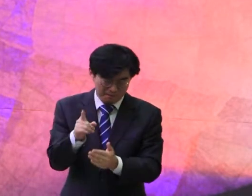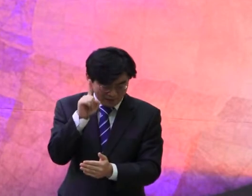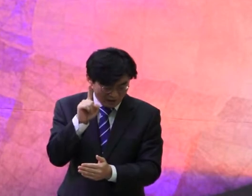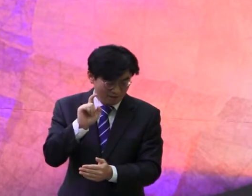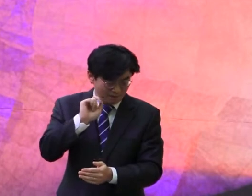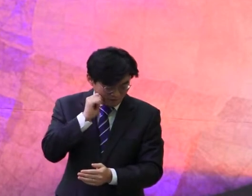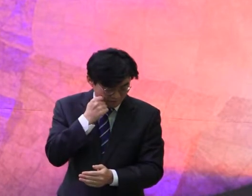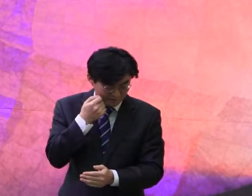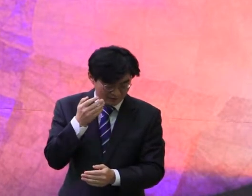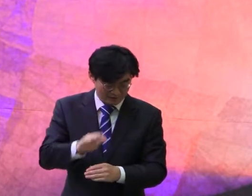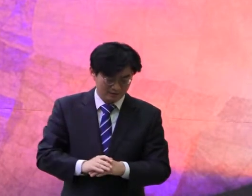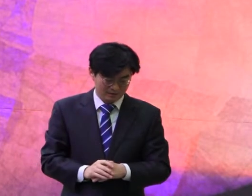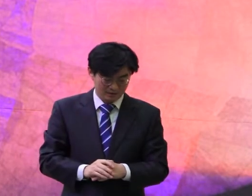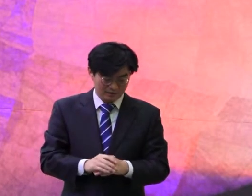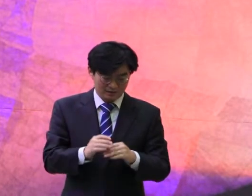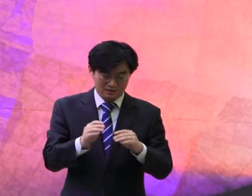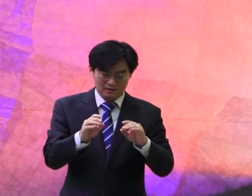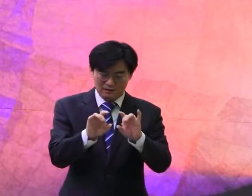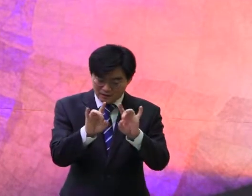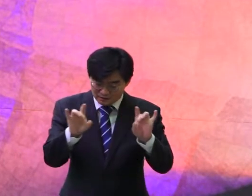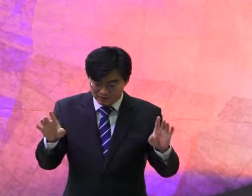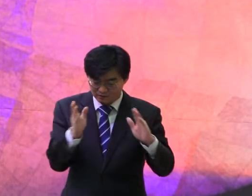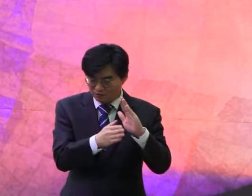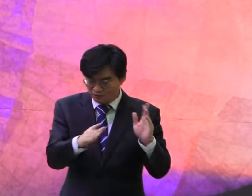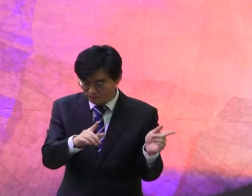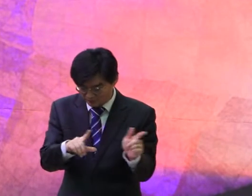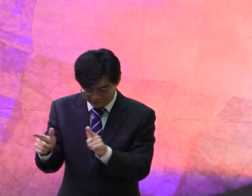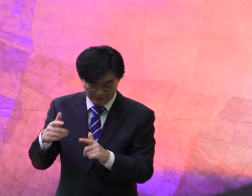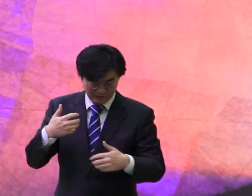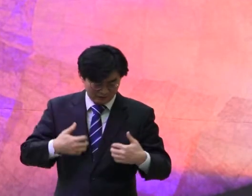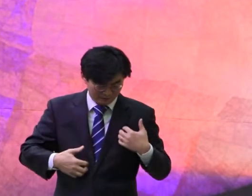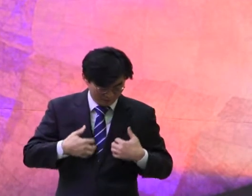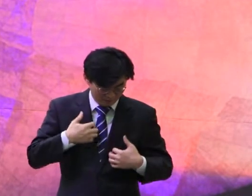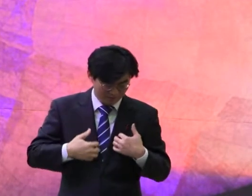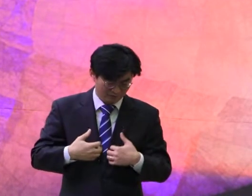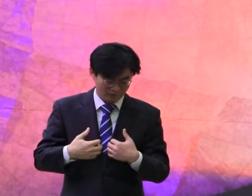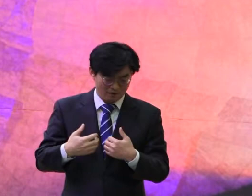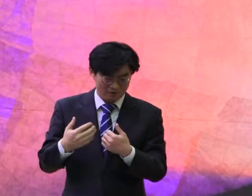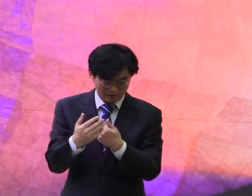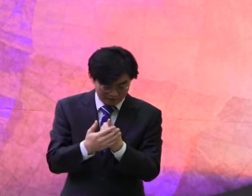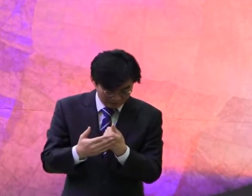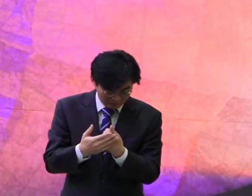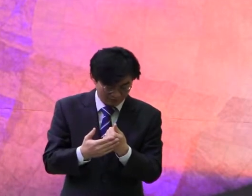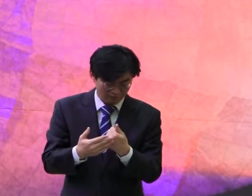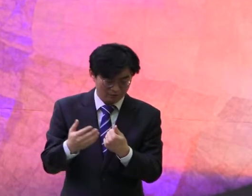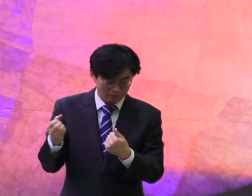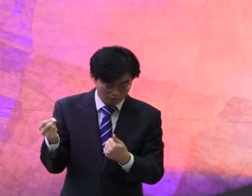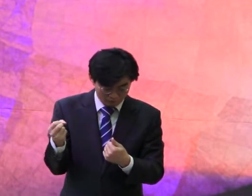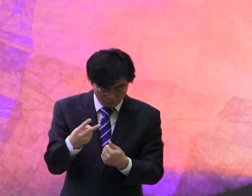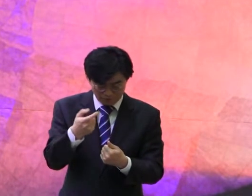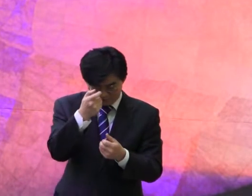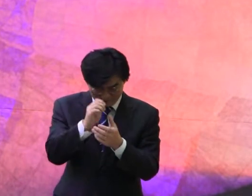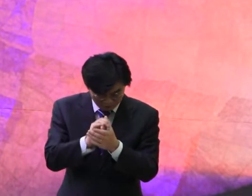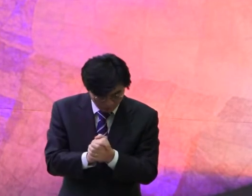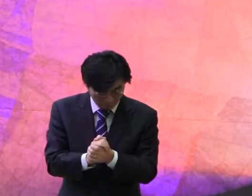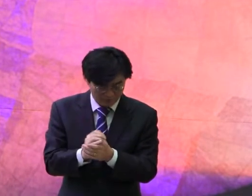건강 지켜주시며 기쁨으로 돌아올 수 있도록 기도하는 성도님 되게 하여